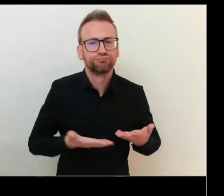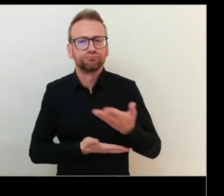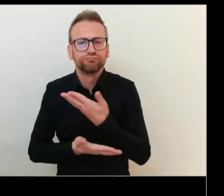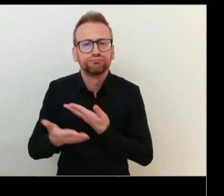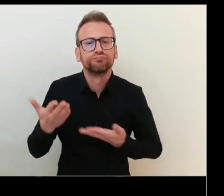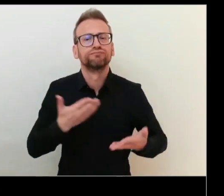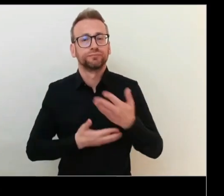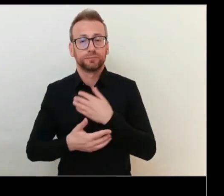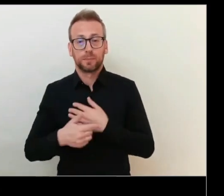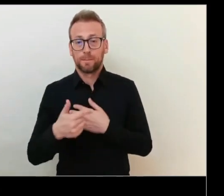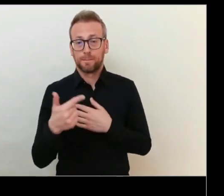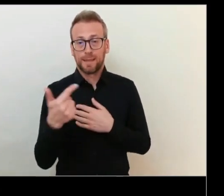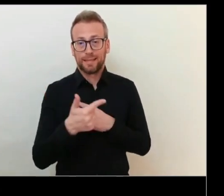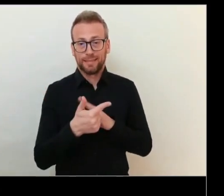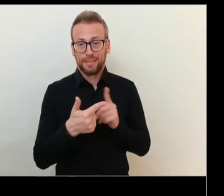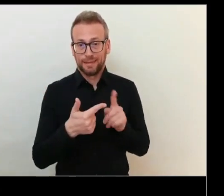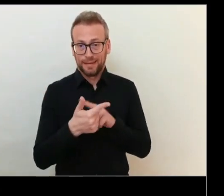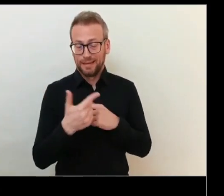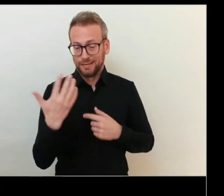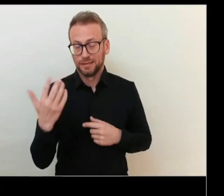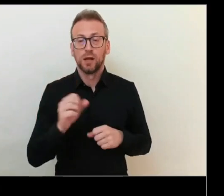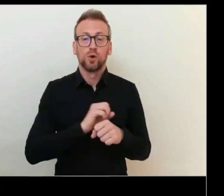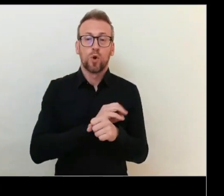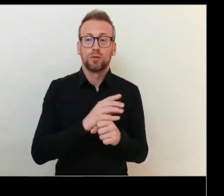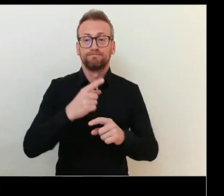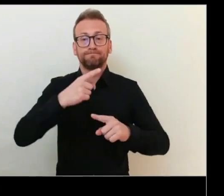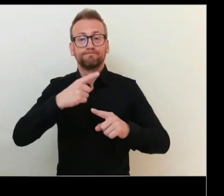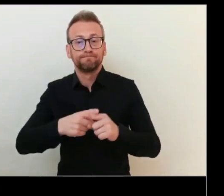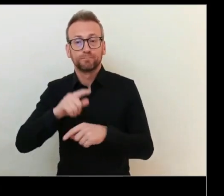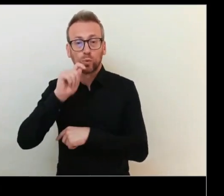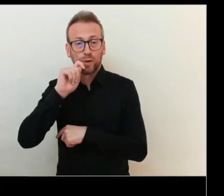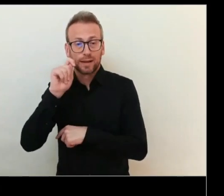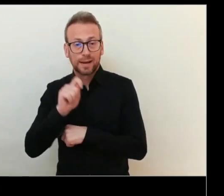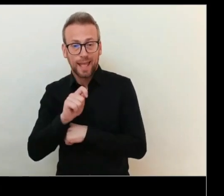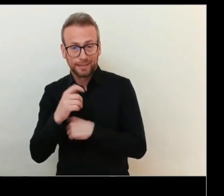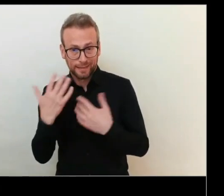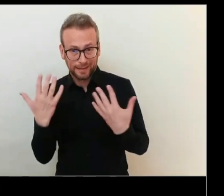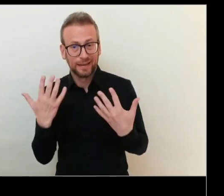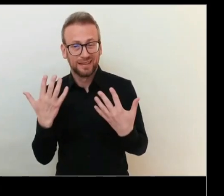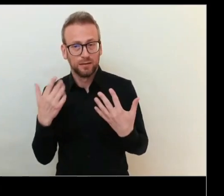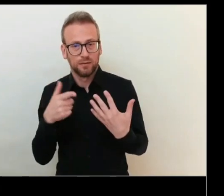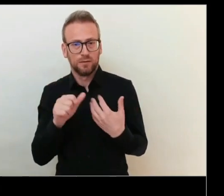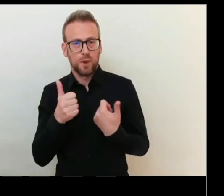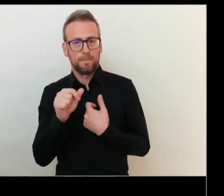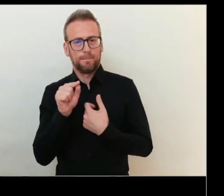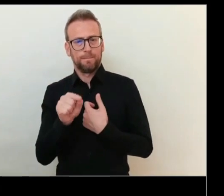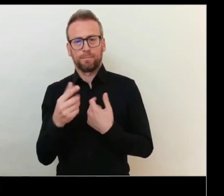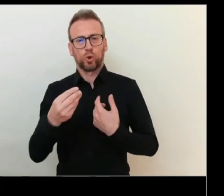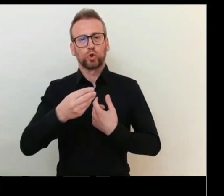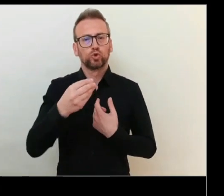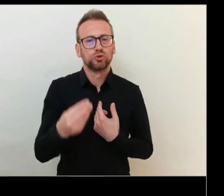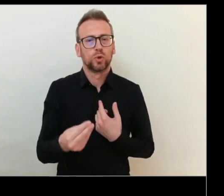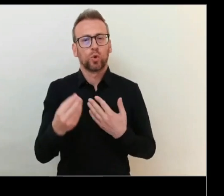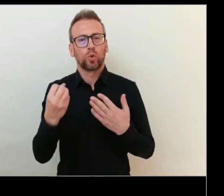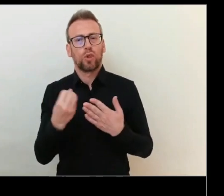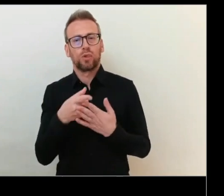Signal heute heißt, wir bauen Brücken. Die eine Brücke zur Normalität in der Zeit nach Corona. Und